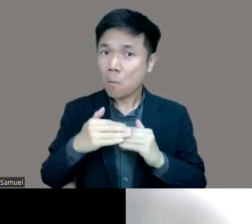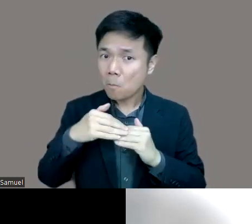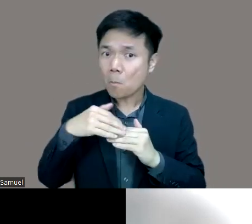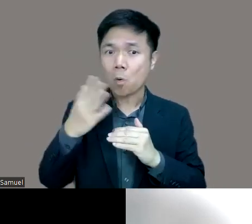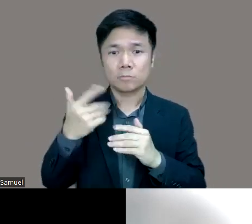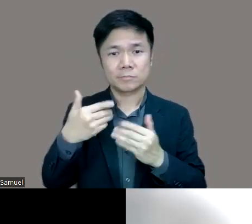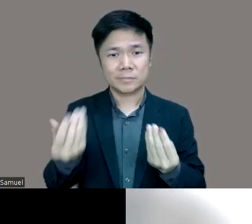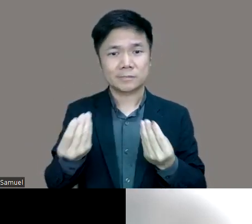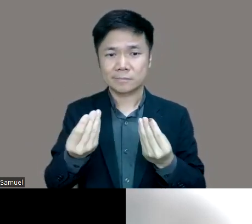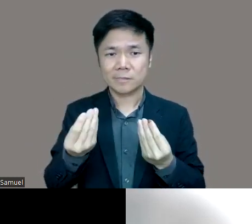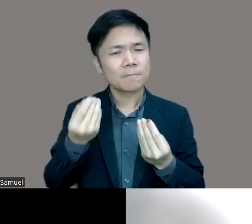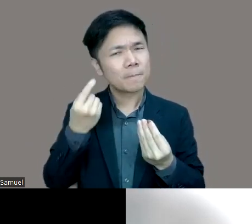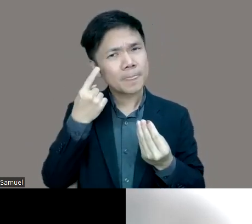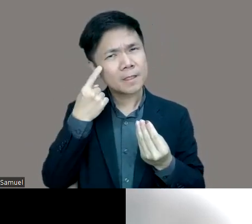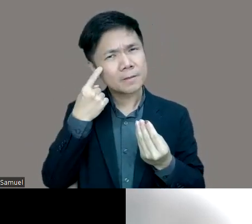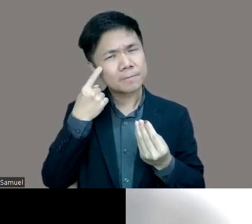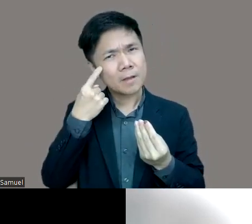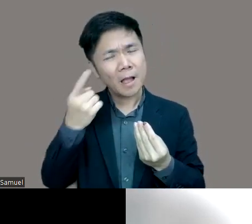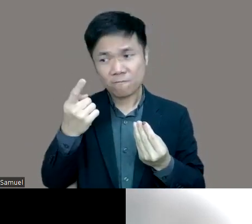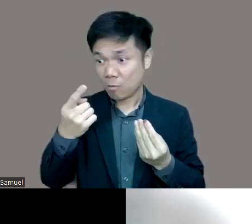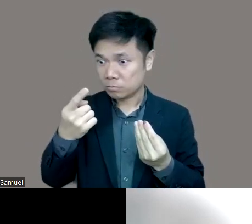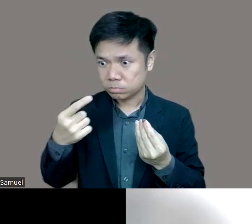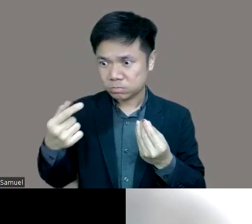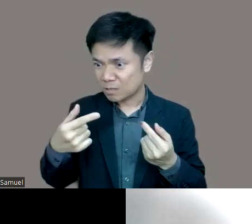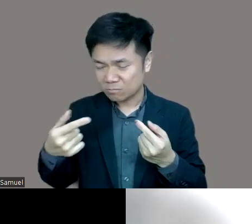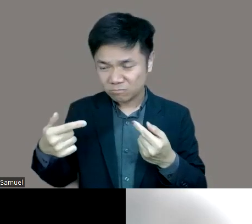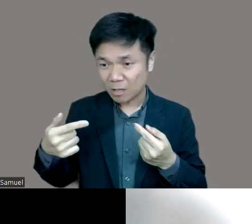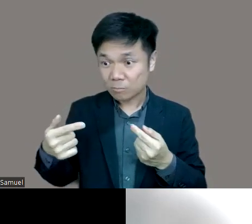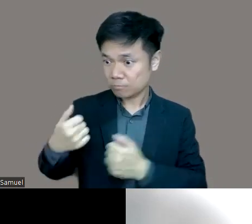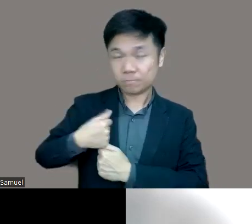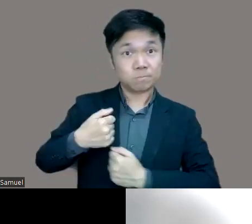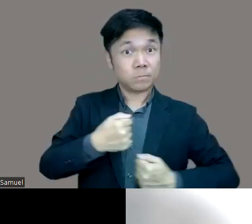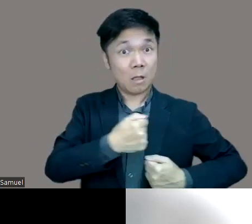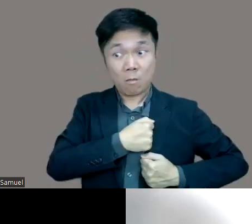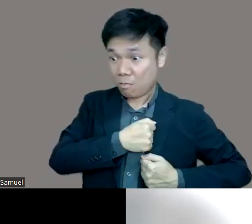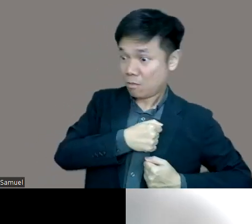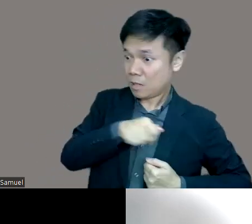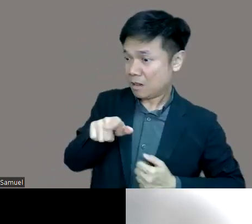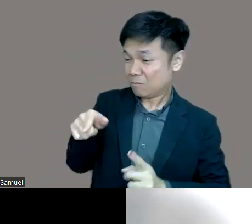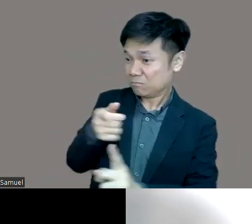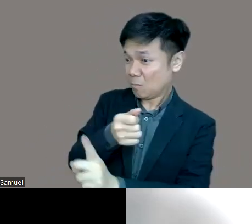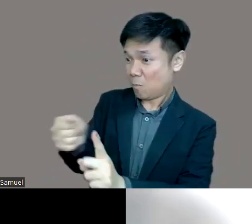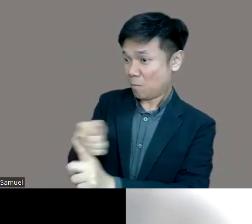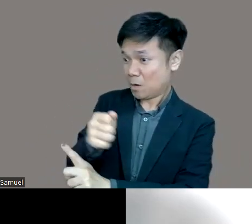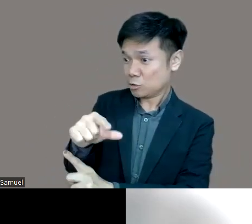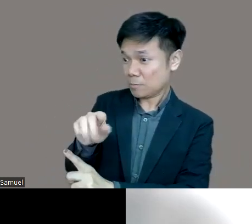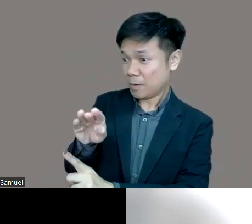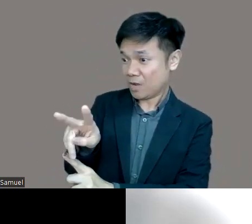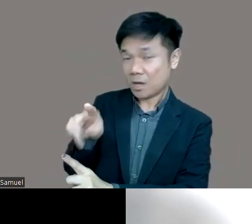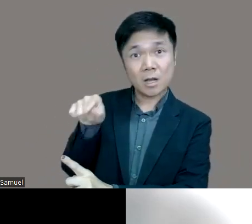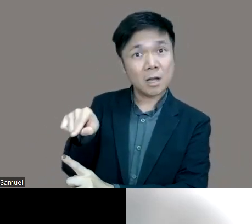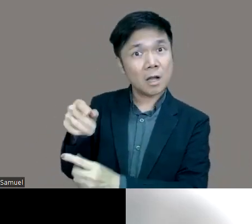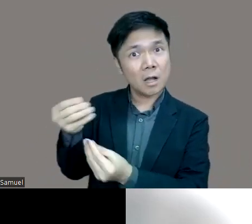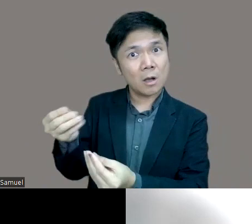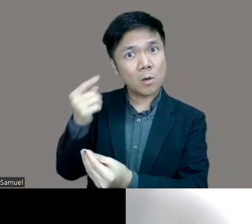pense qu'il faut prendre en considération l'aspect des violences sexuelles liées au conflit lorsqu'on parle des